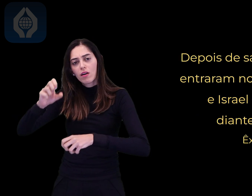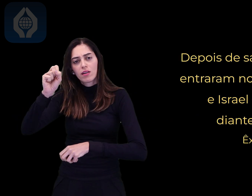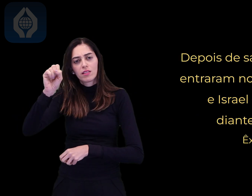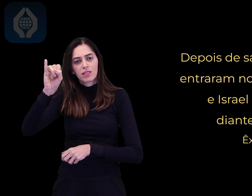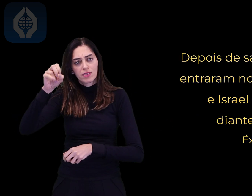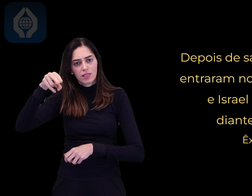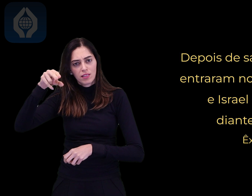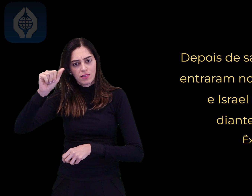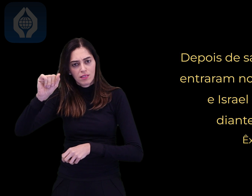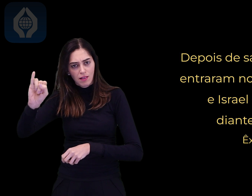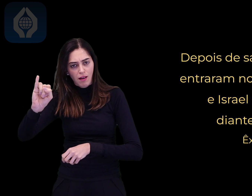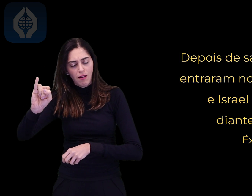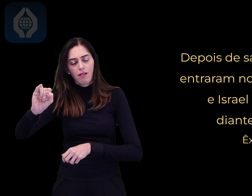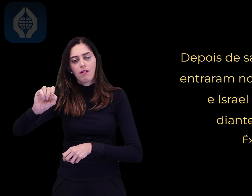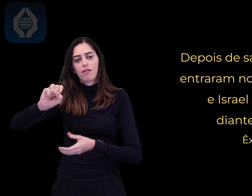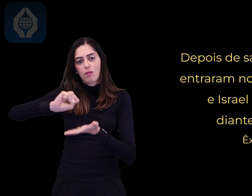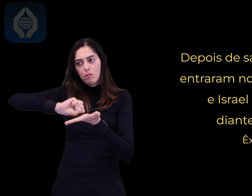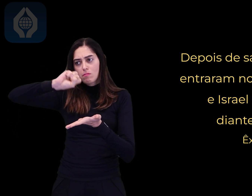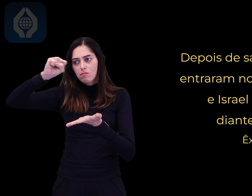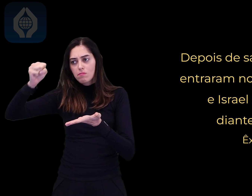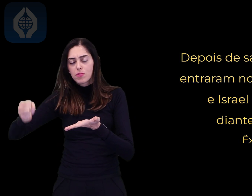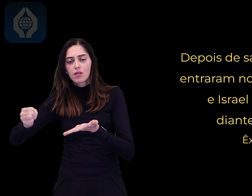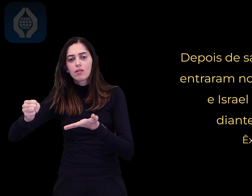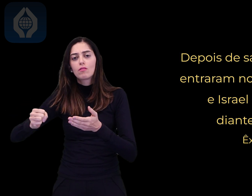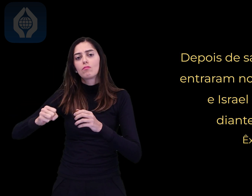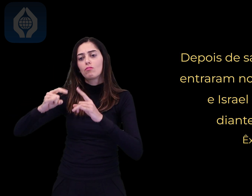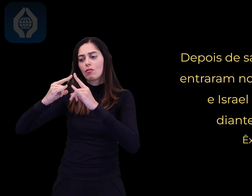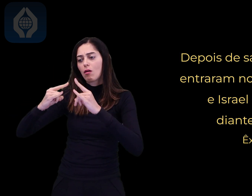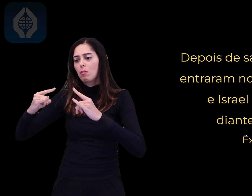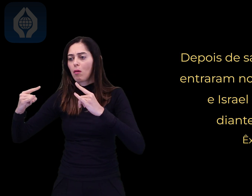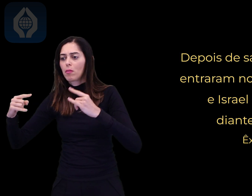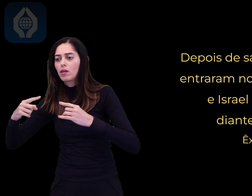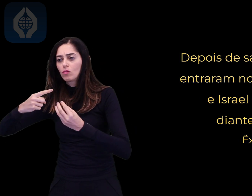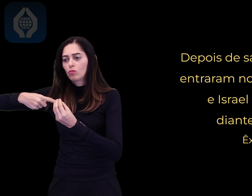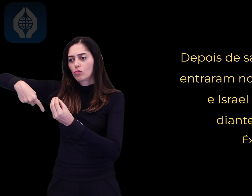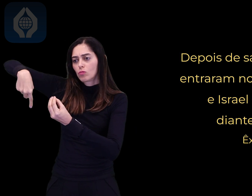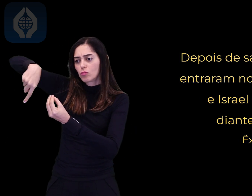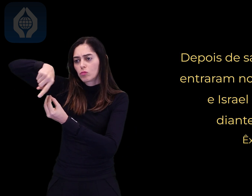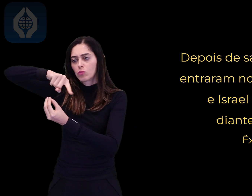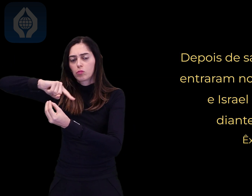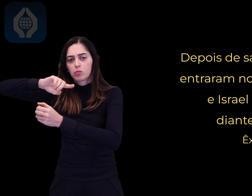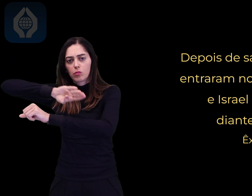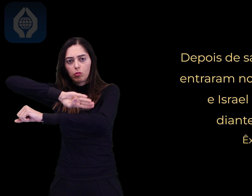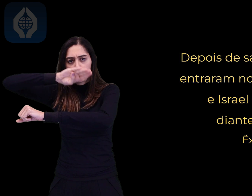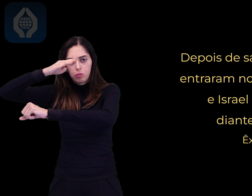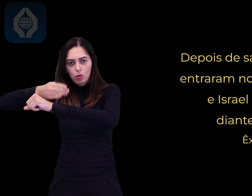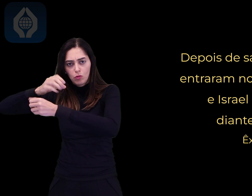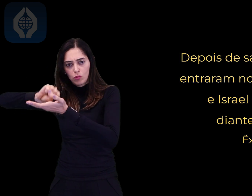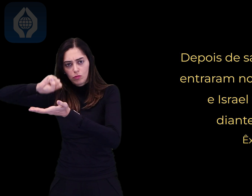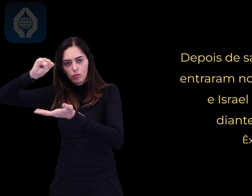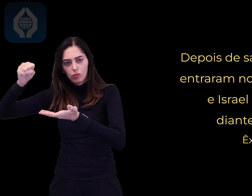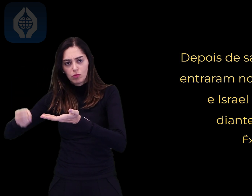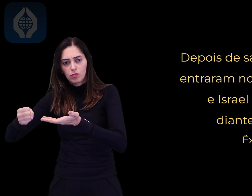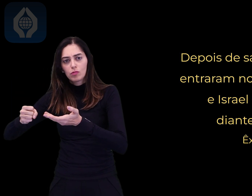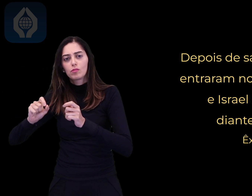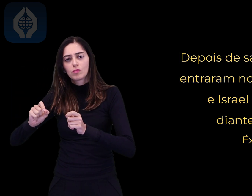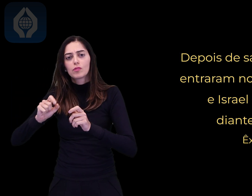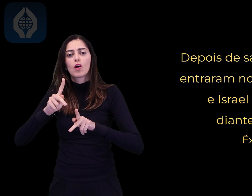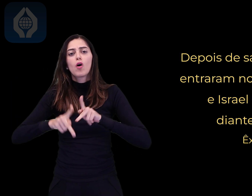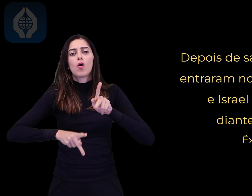Refidim, entraram no deserto do Sinai, e Israel acampou ali, diante do monte. Não eram os israelitas